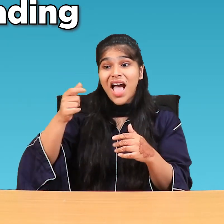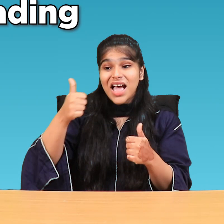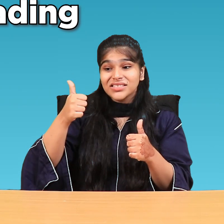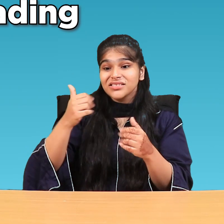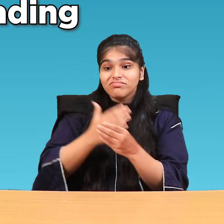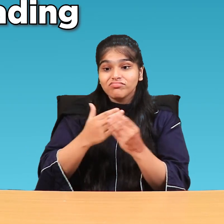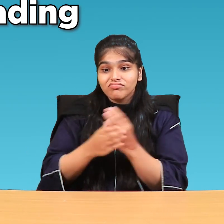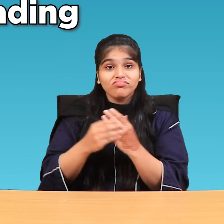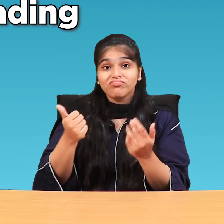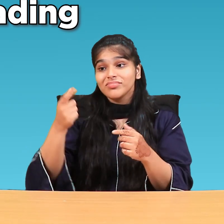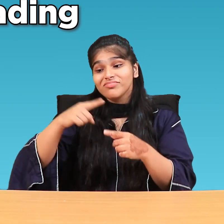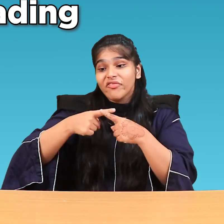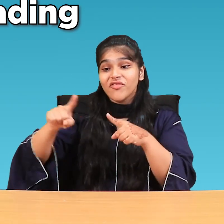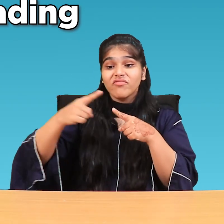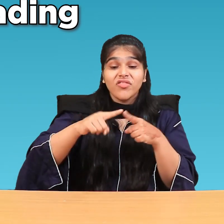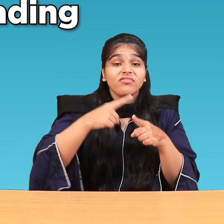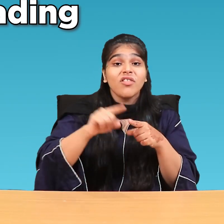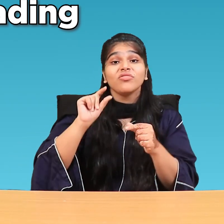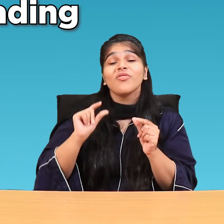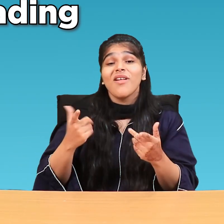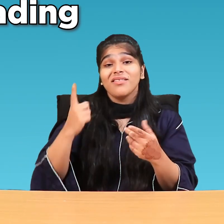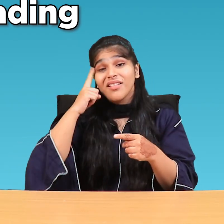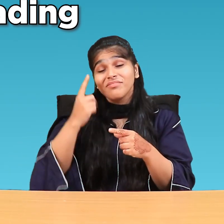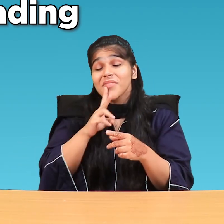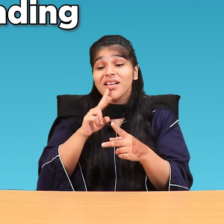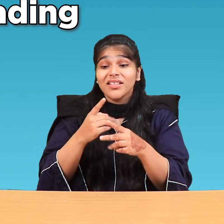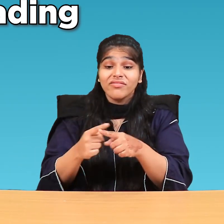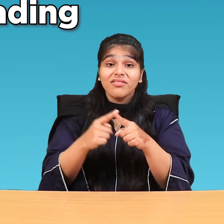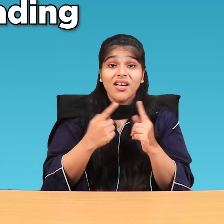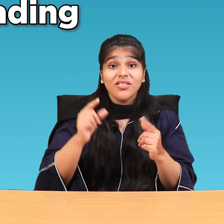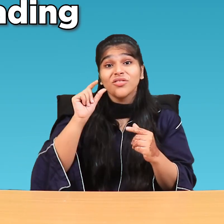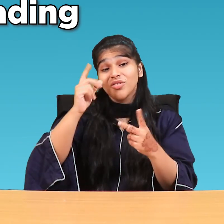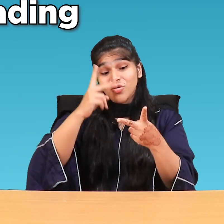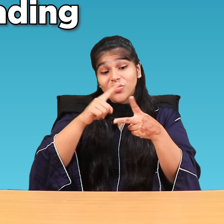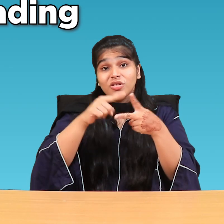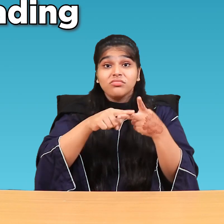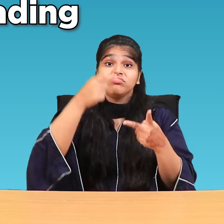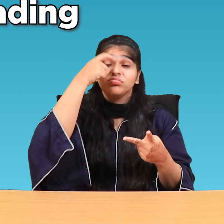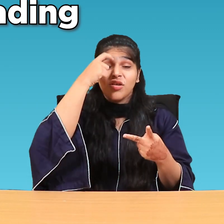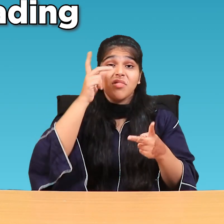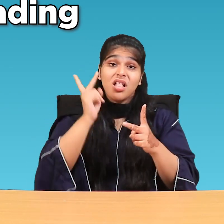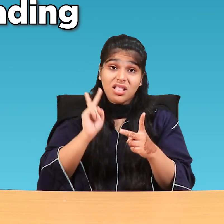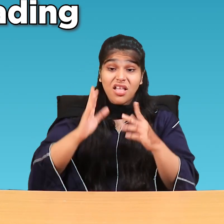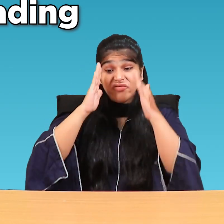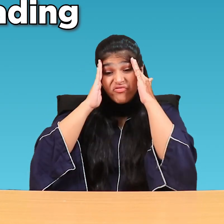नहीं होता। तो ये एक चीज़ है जिस पे हमें, दो चीज़ें हैं जिस पे हमें फोकस करनी चाहिए। तो